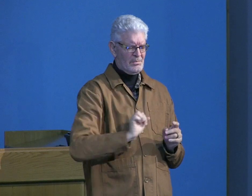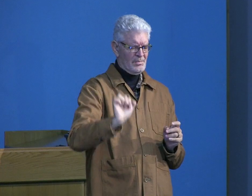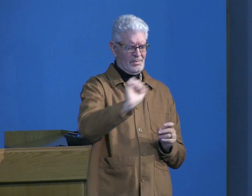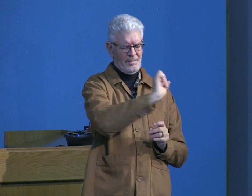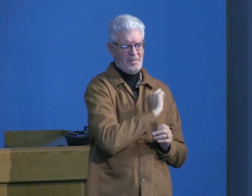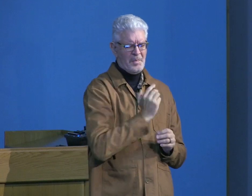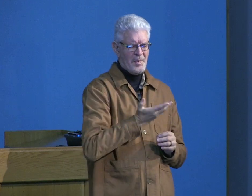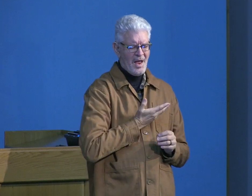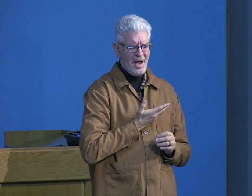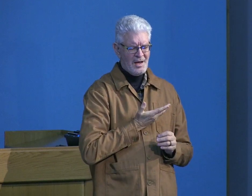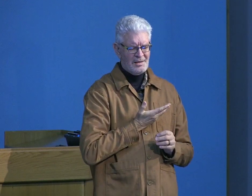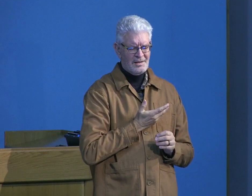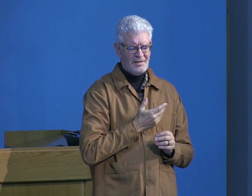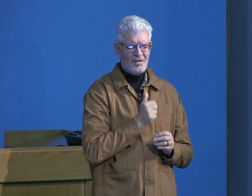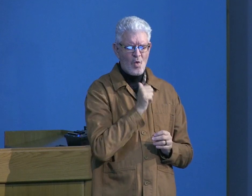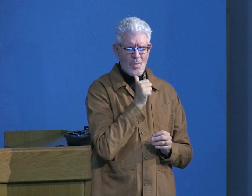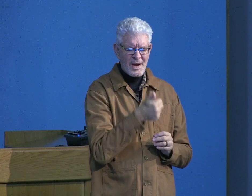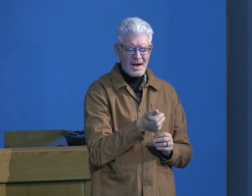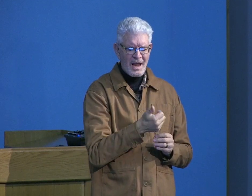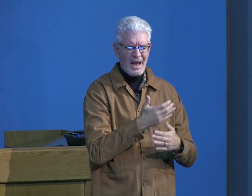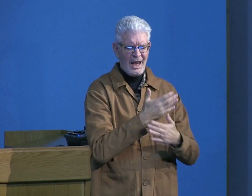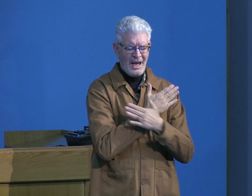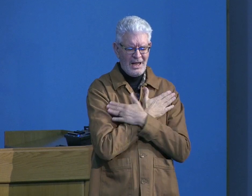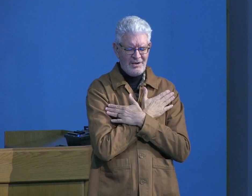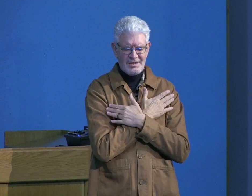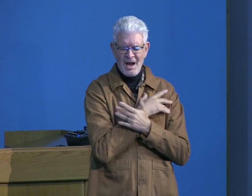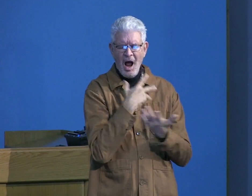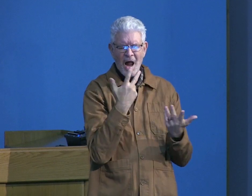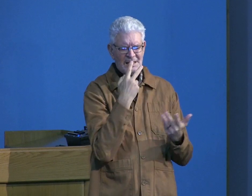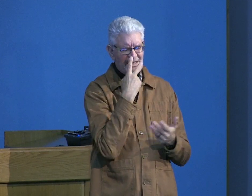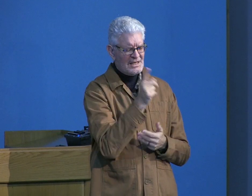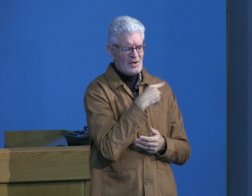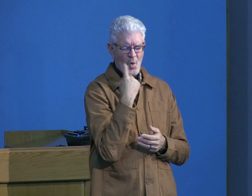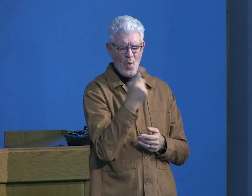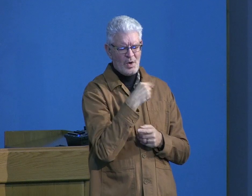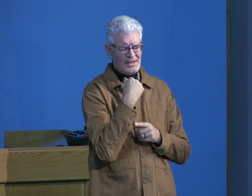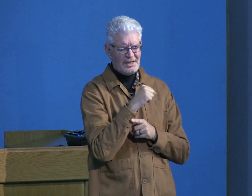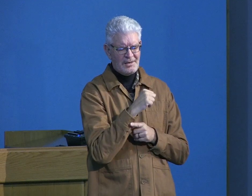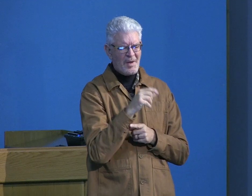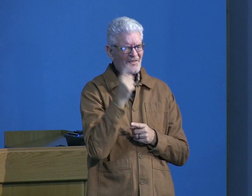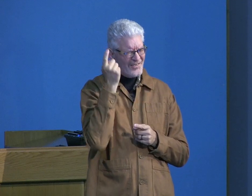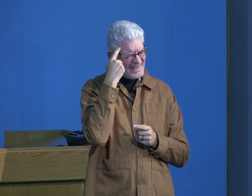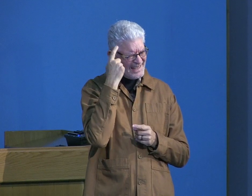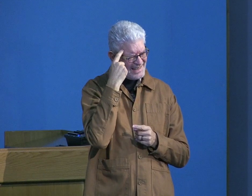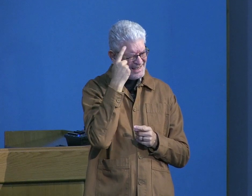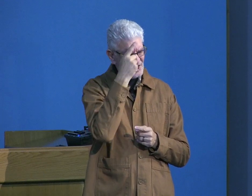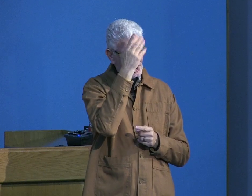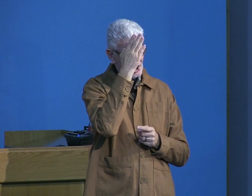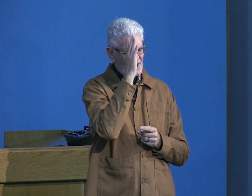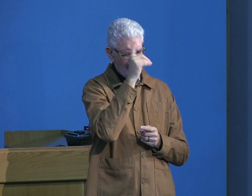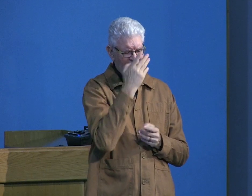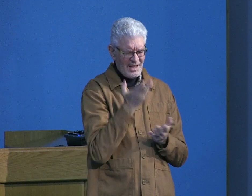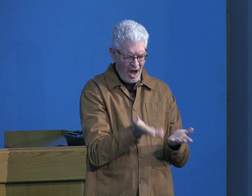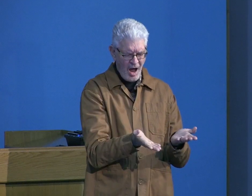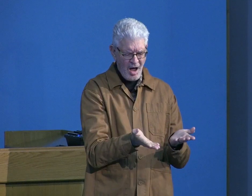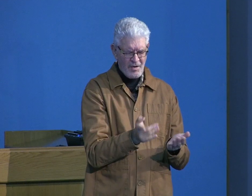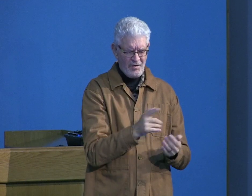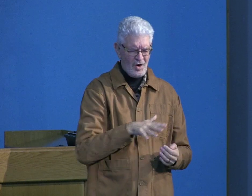God die Vader is ons Papa, vir omgee, vir liefde. So al sien ons U nie, weet ons U is